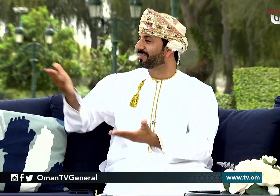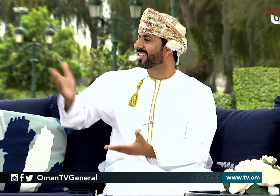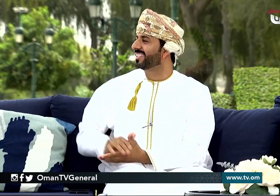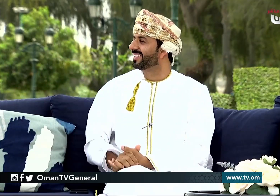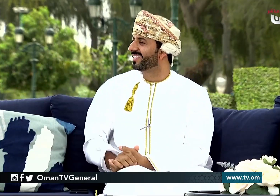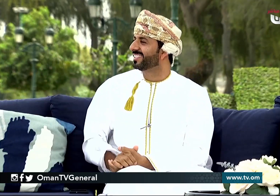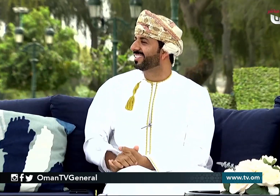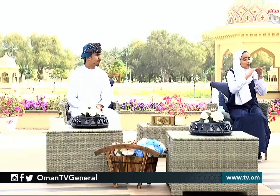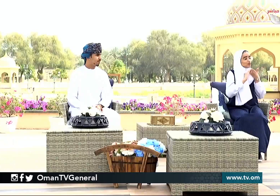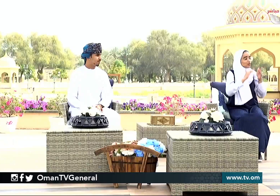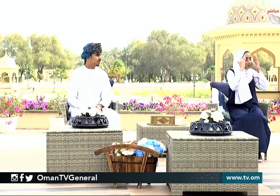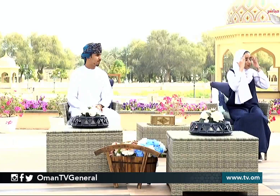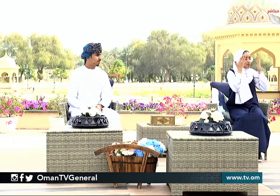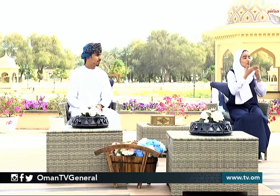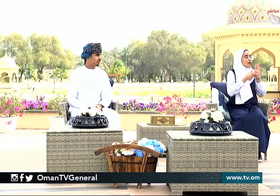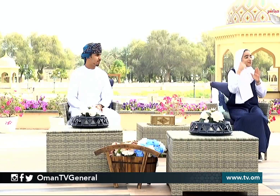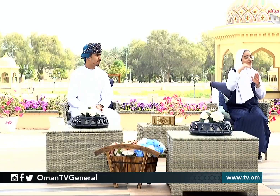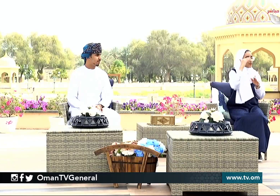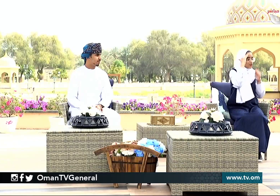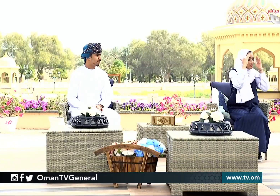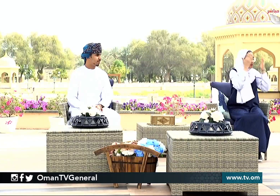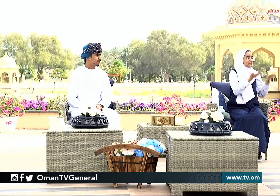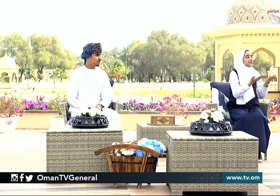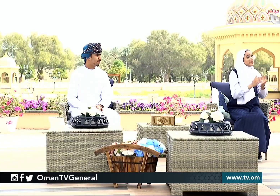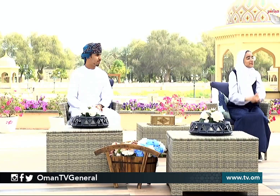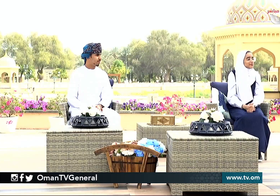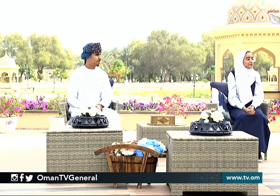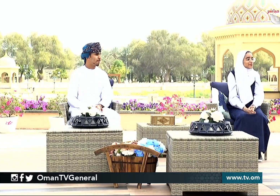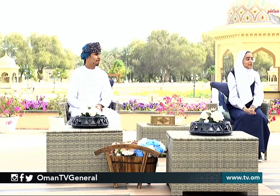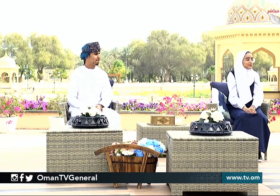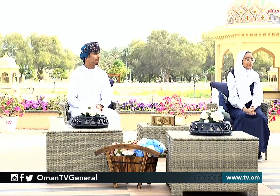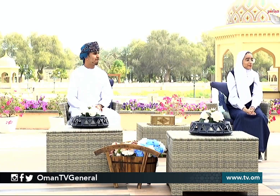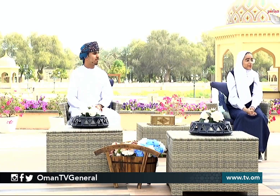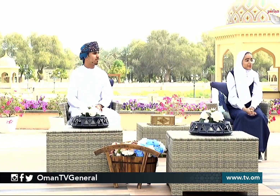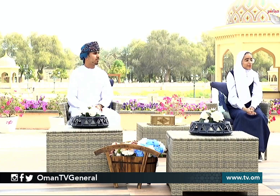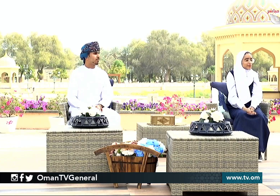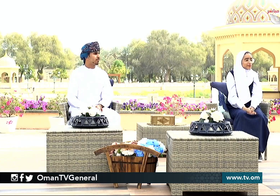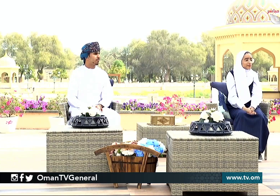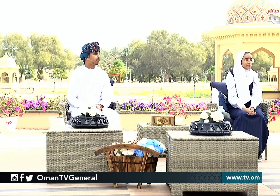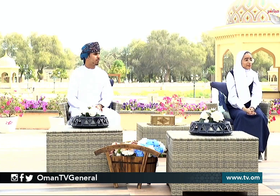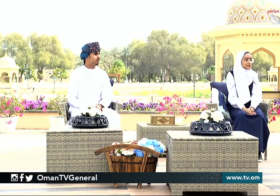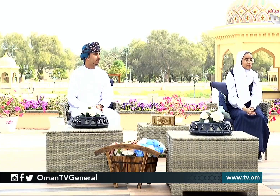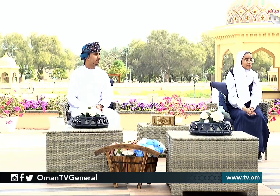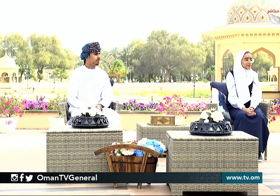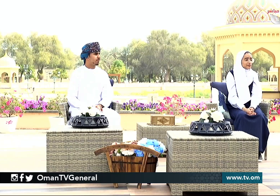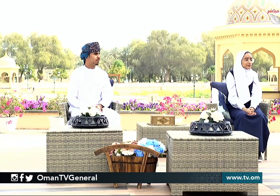سناء ومرحبا بك. وعليكم السلام ورحمة الله وبركاته أخي سلطان, أشكرك أيضا على استضافتي في هذا البرنامج. نعم طبعا موضوعنا